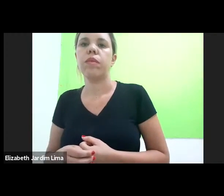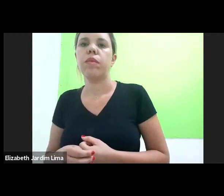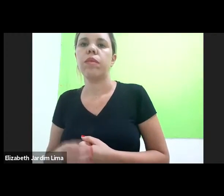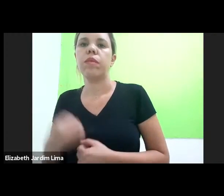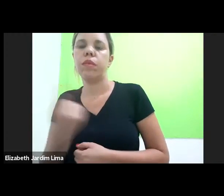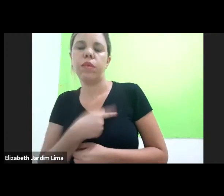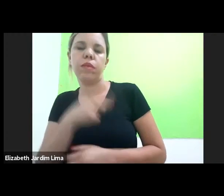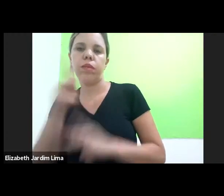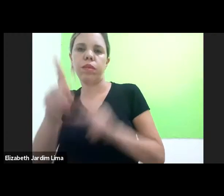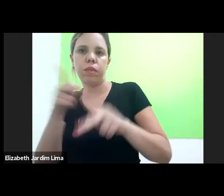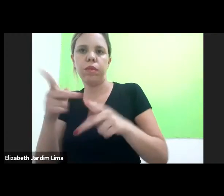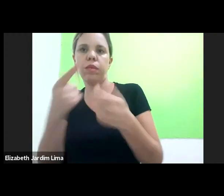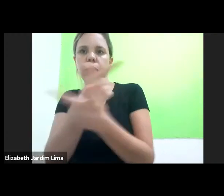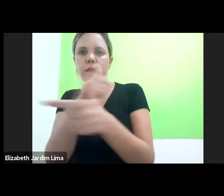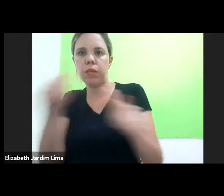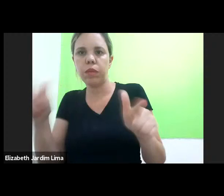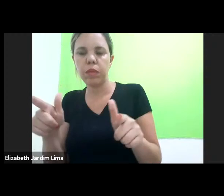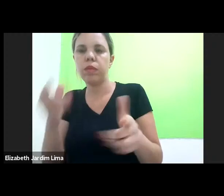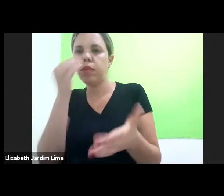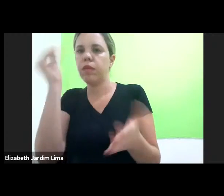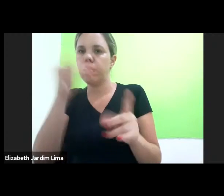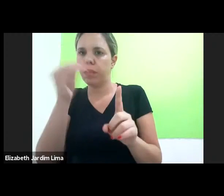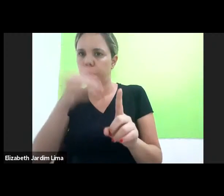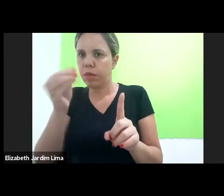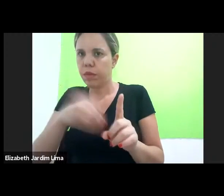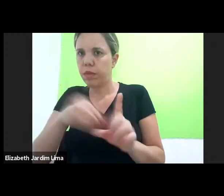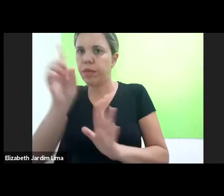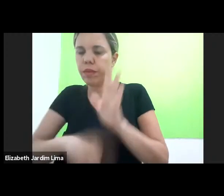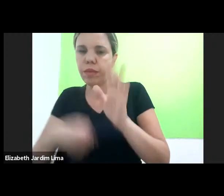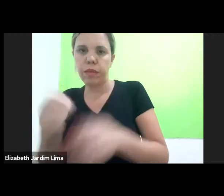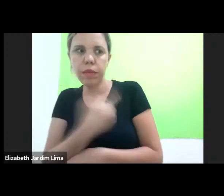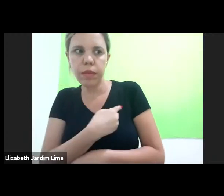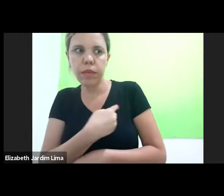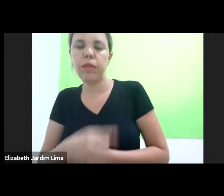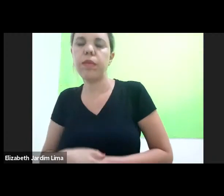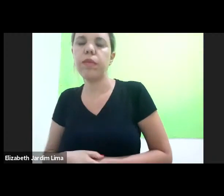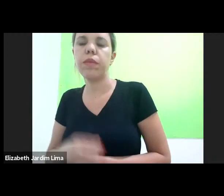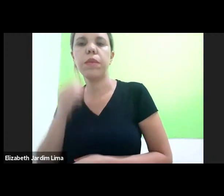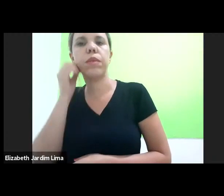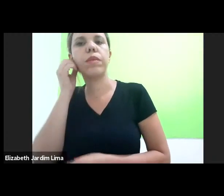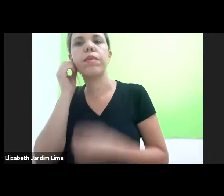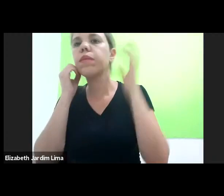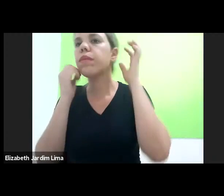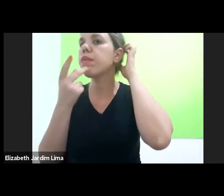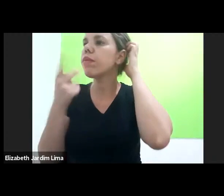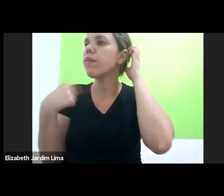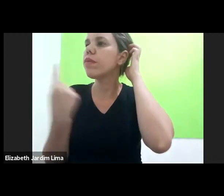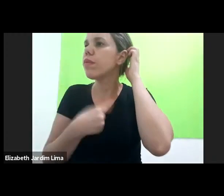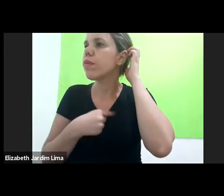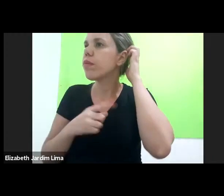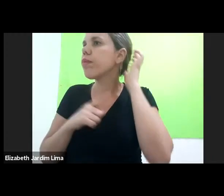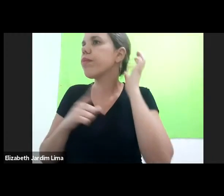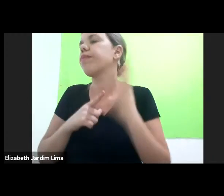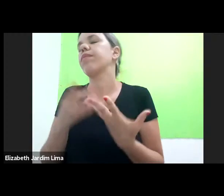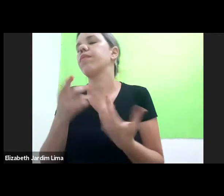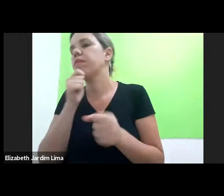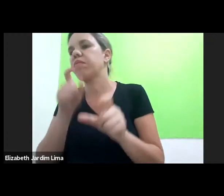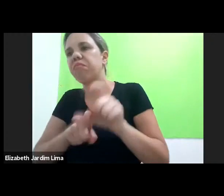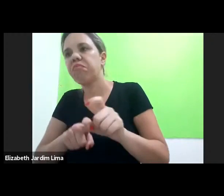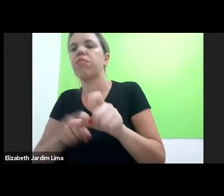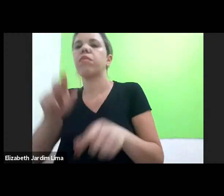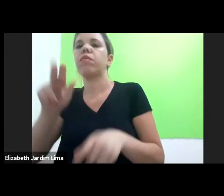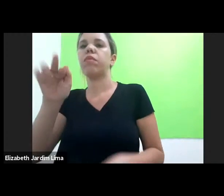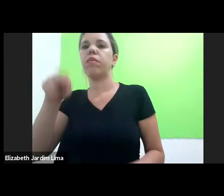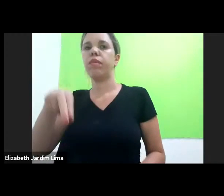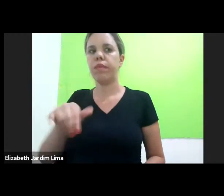de incapacidade, negando direitos para nós, né, dizendo que a gente tem que ser tutelado ainda, se a FUNAI já está no processo,